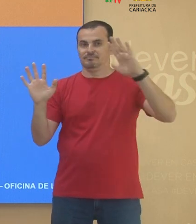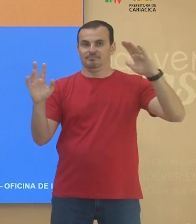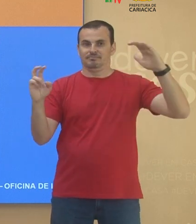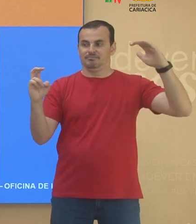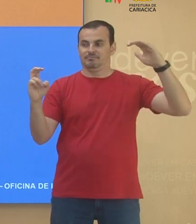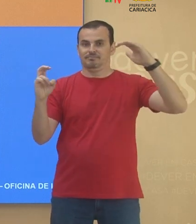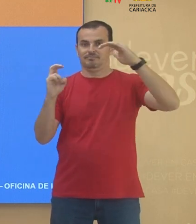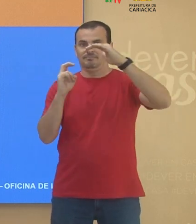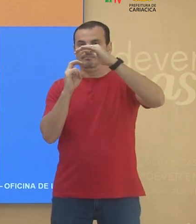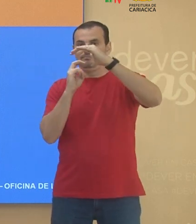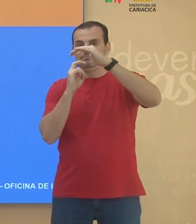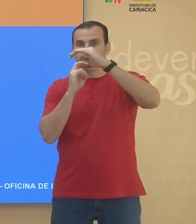Metrô.